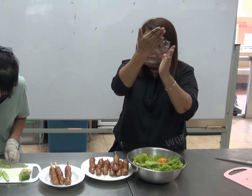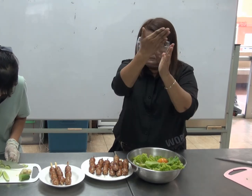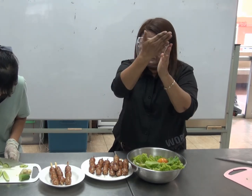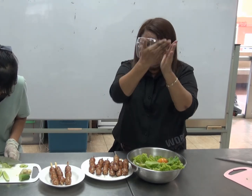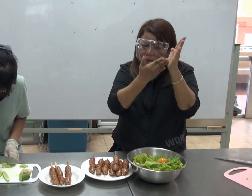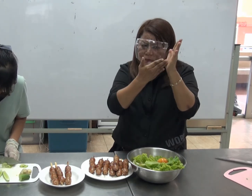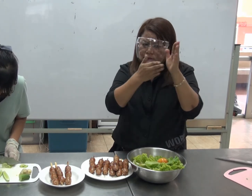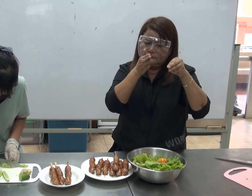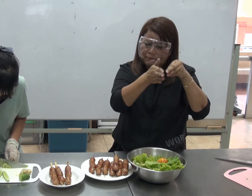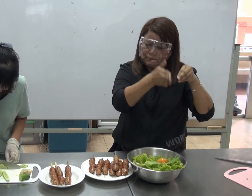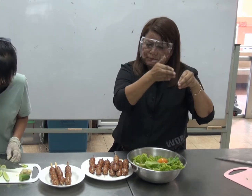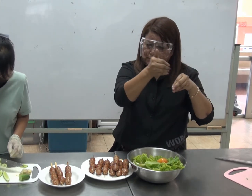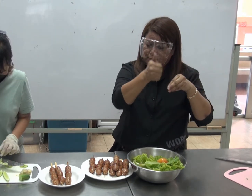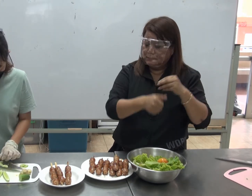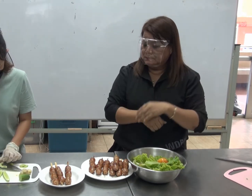เสี้ยวนะคะ